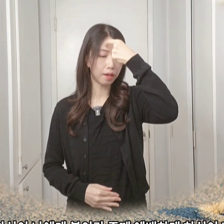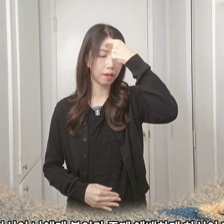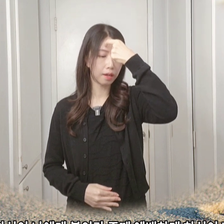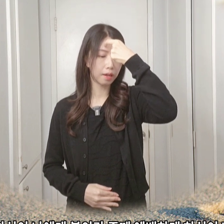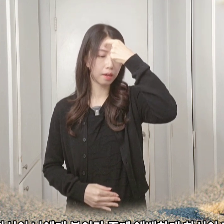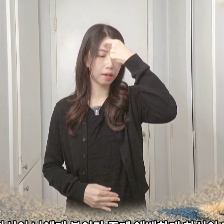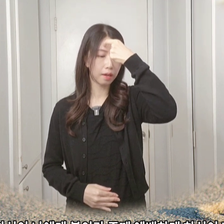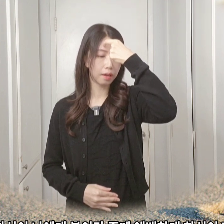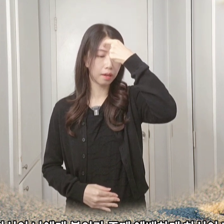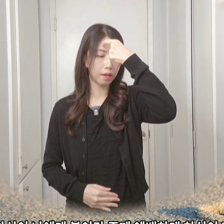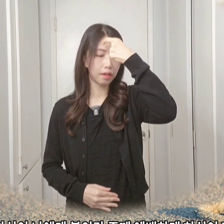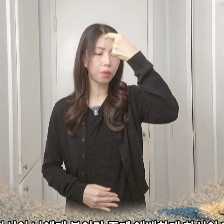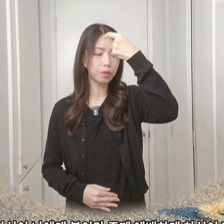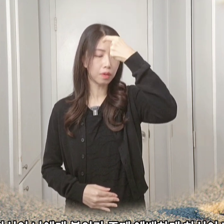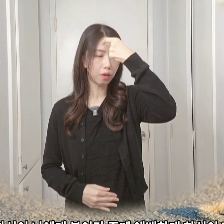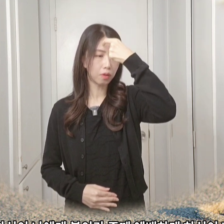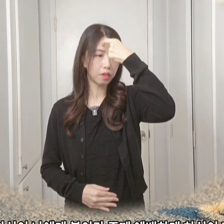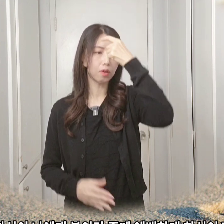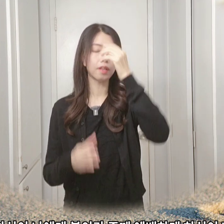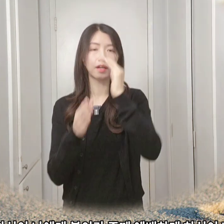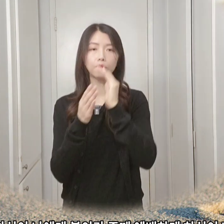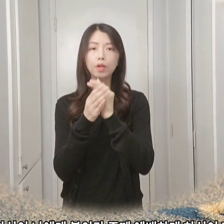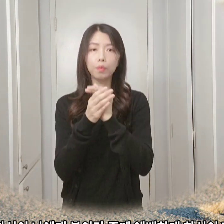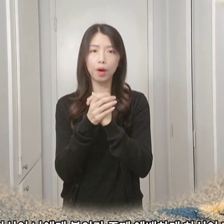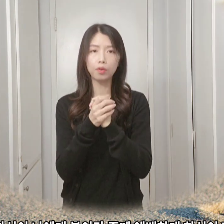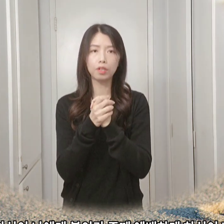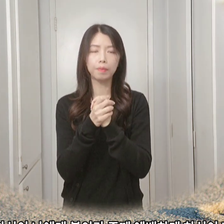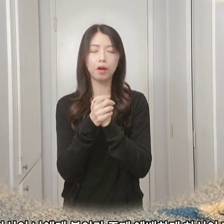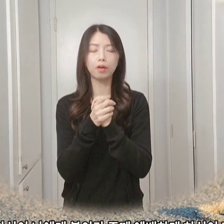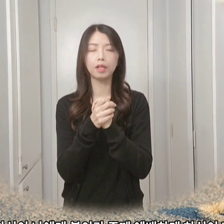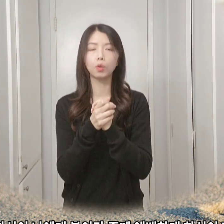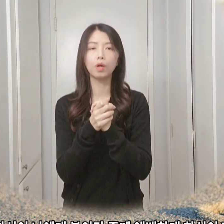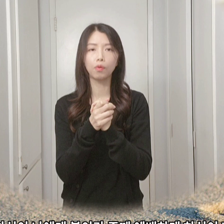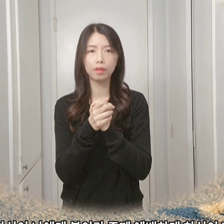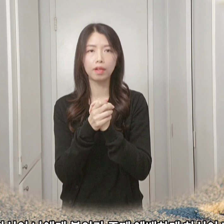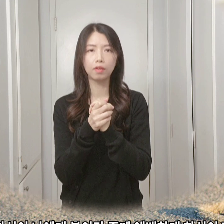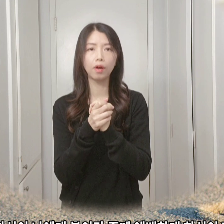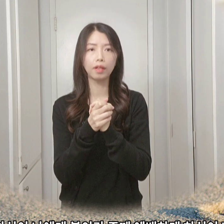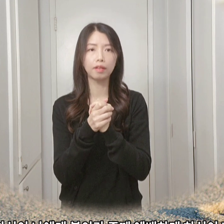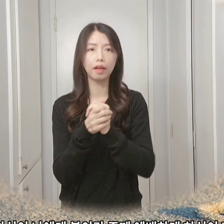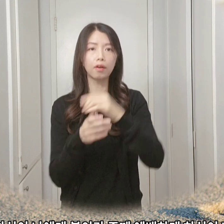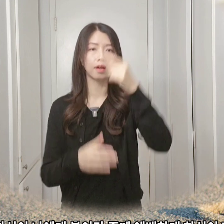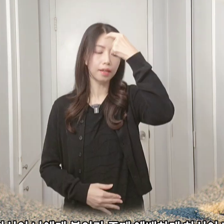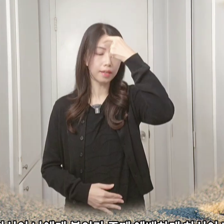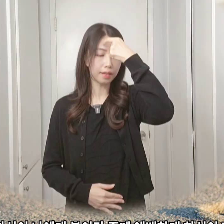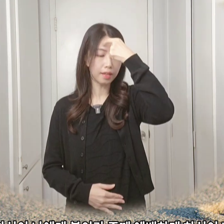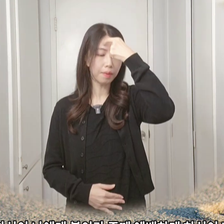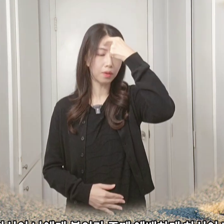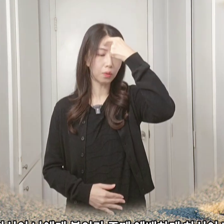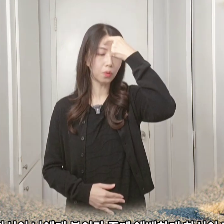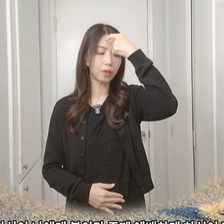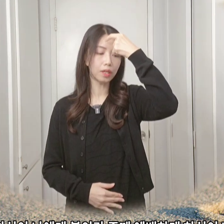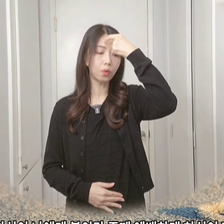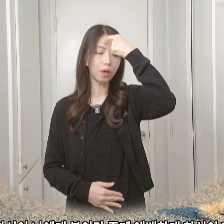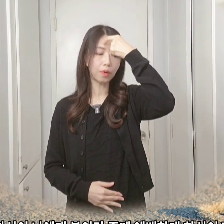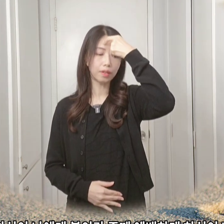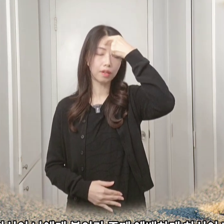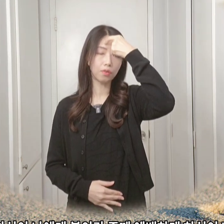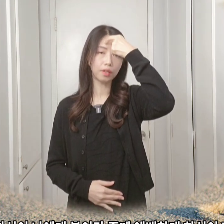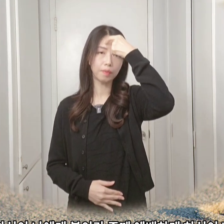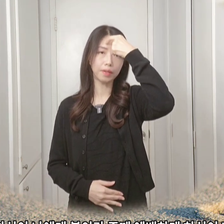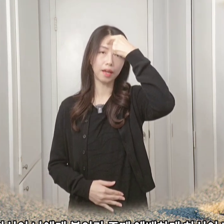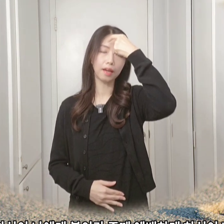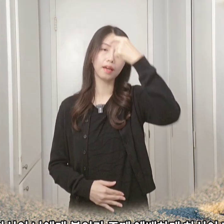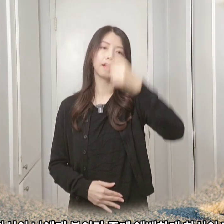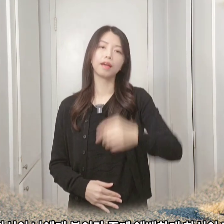됩니다. 기본적인 거는 여기다가 손을 모아주시면 기도라고 한 뜻의 수어가 되는데요. 이 자체만으로도 기도라고 한 뜻의